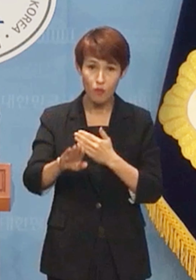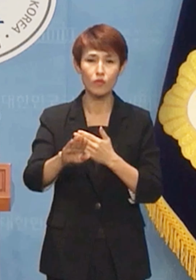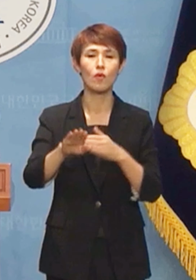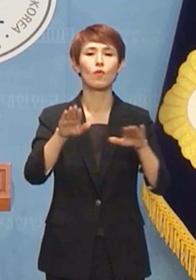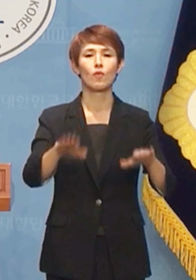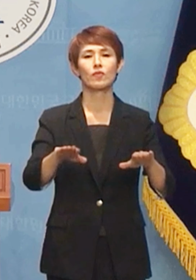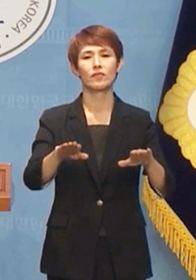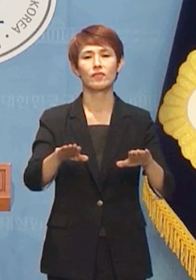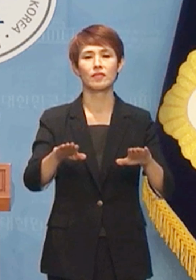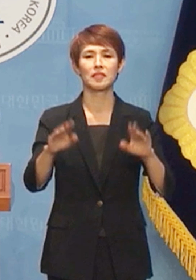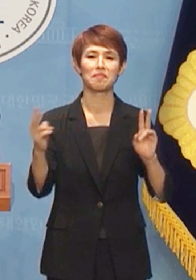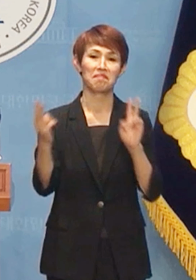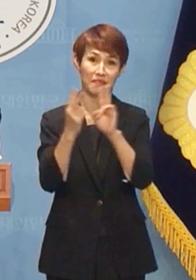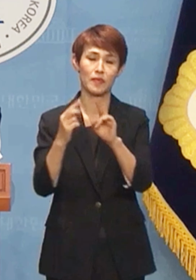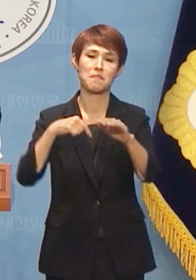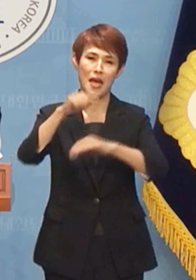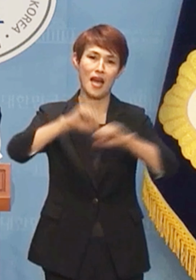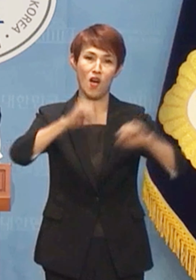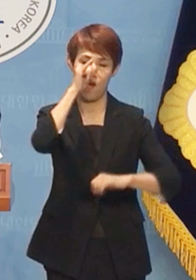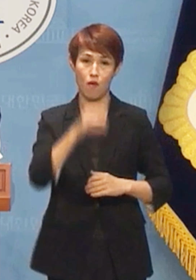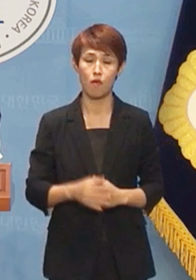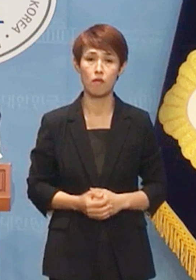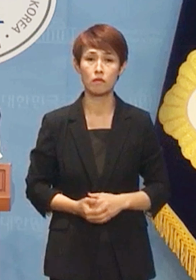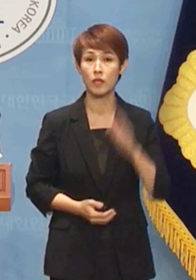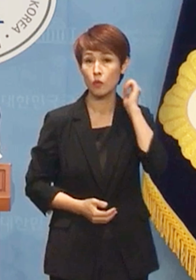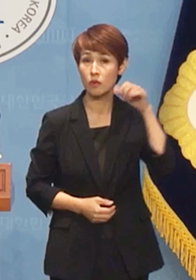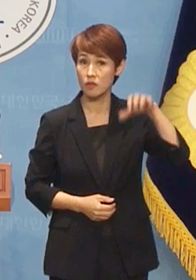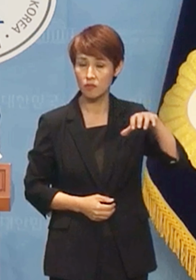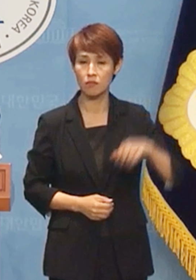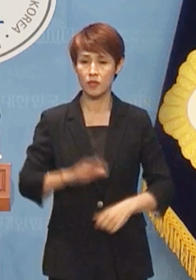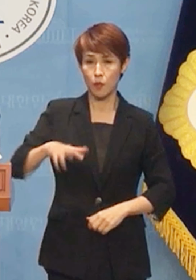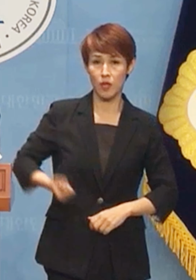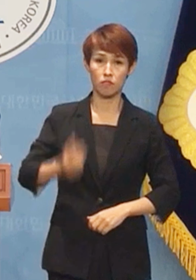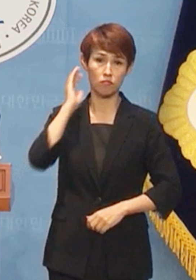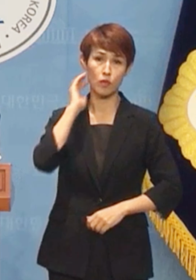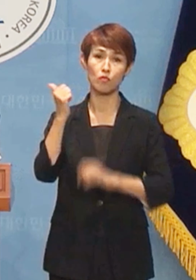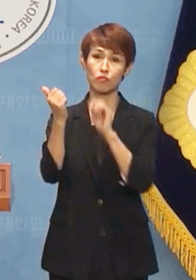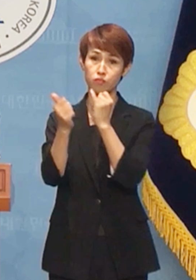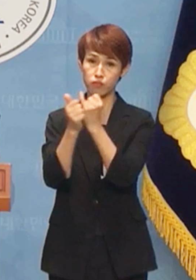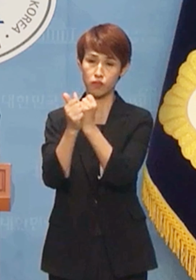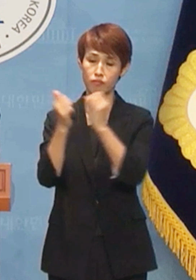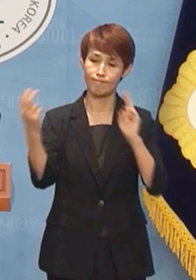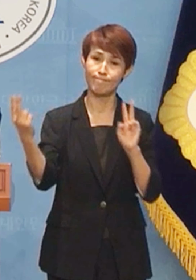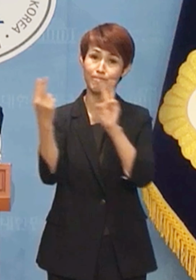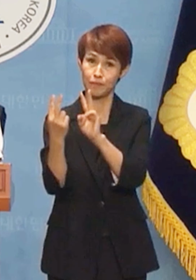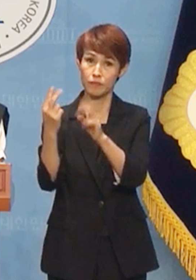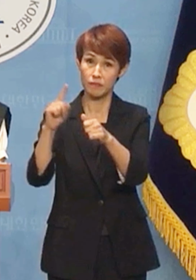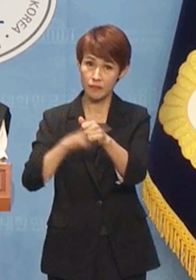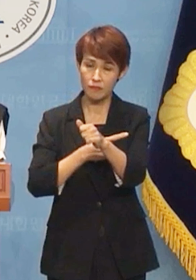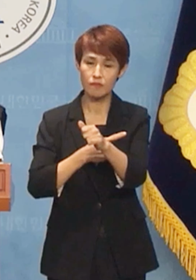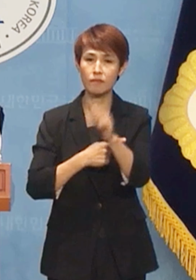얼굴을 드러낸 셈입니다 대통령실은 캄보디아 정상 부부가 참석하는만큼 김건희